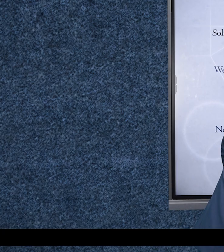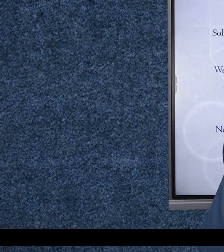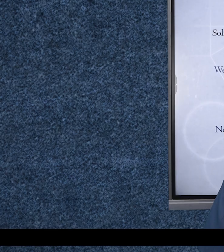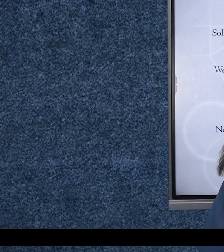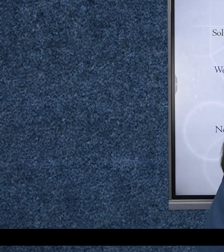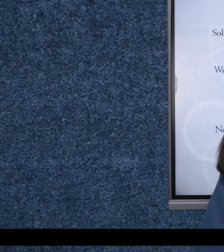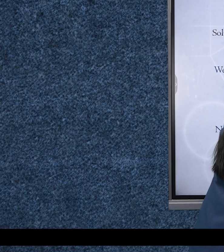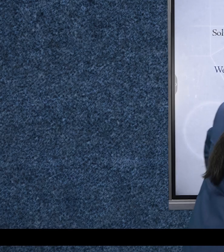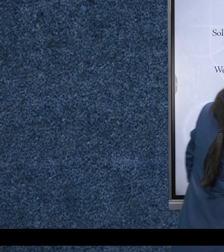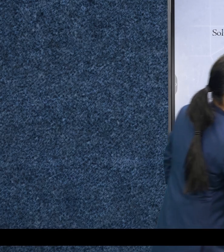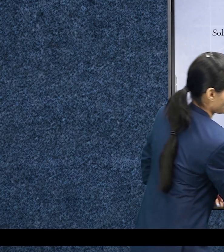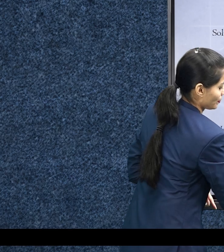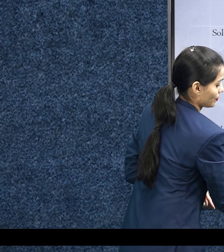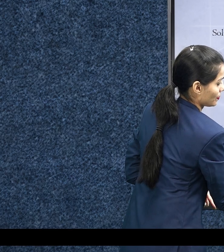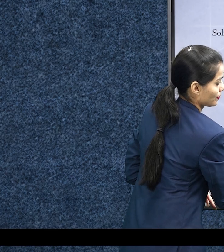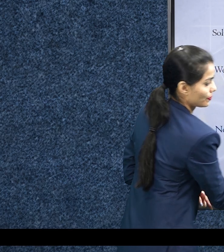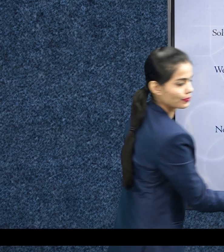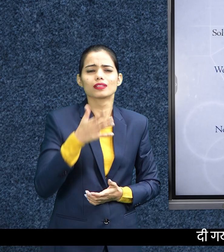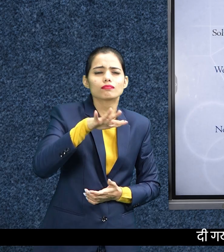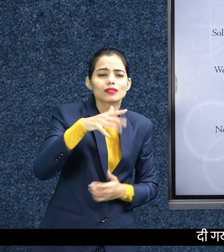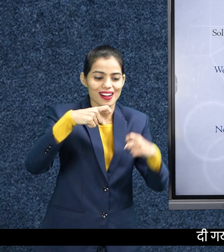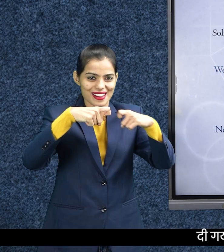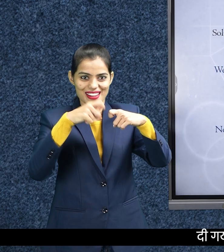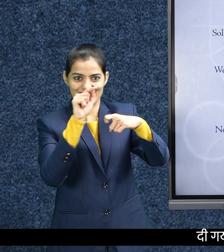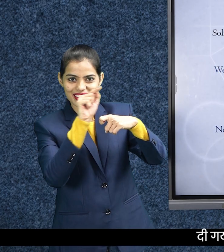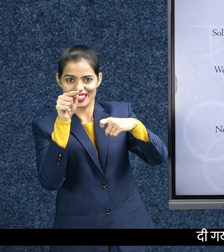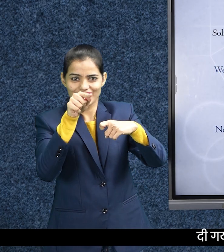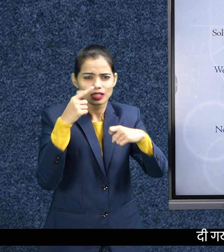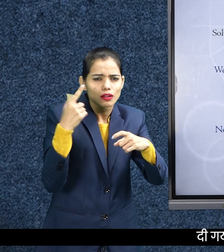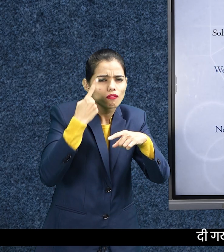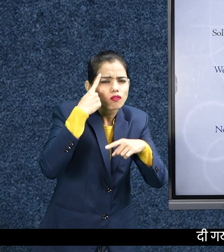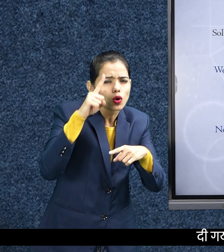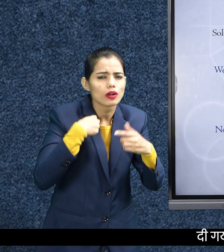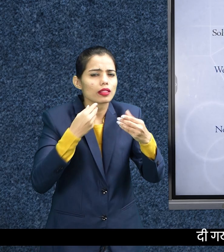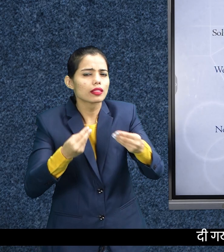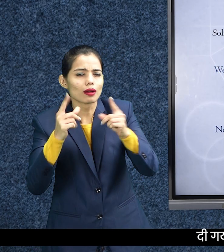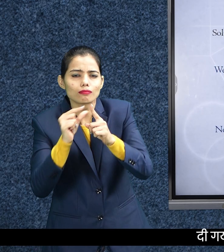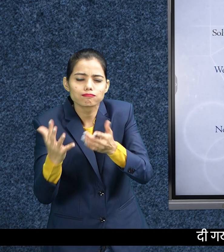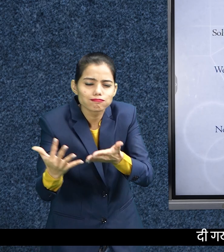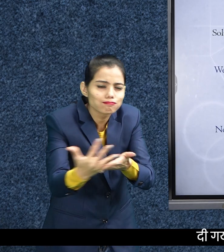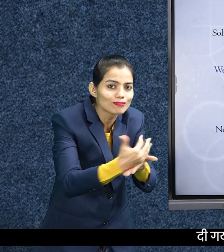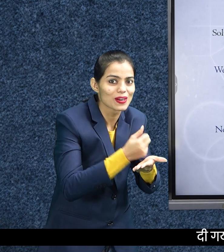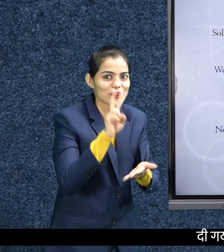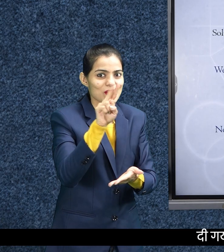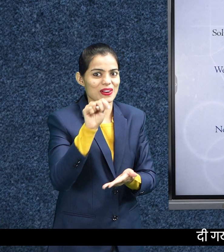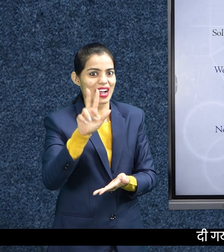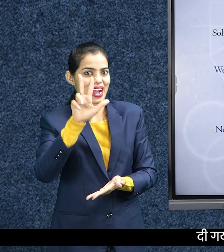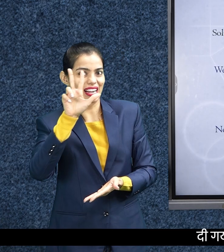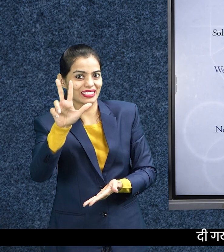x इज इक्वल्स टू 2,8। दी गई जानकारी का माध्य x है इज इक्वल्स टू